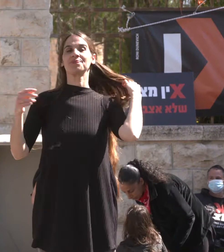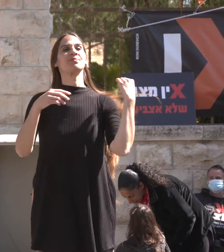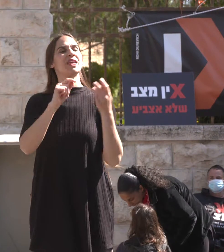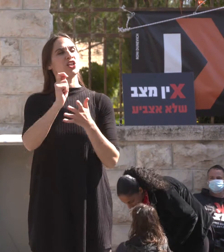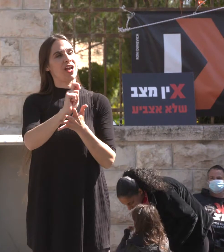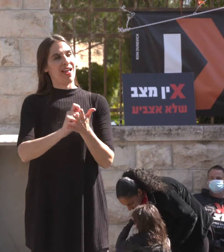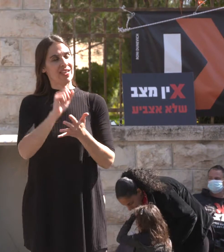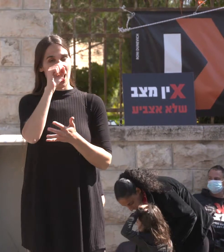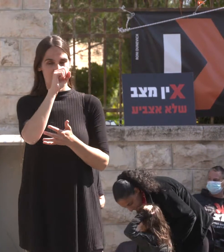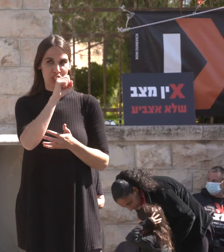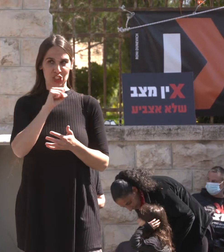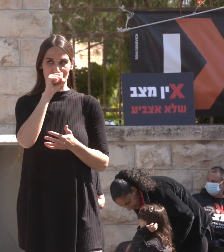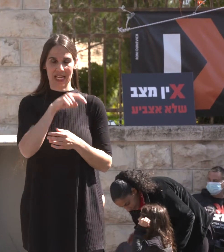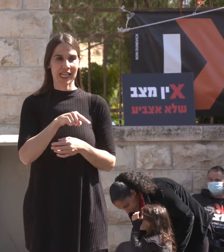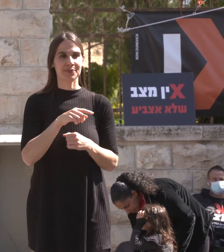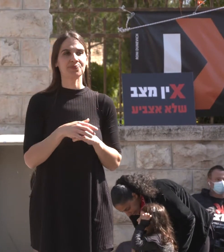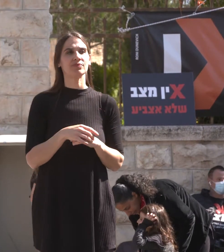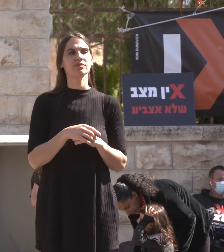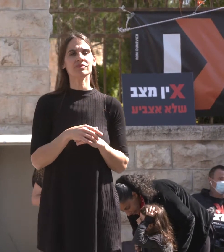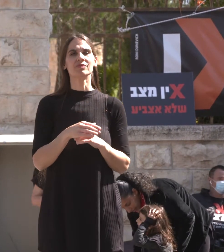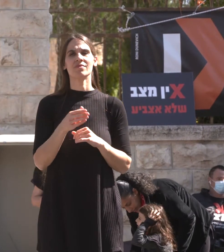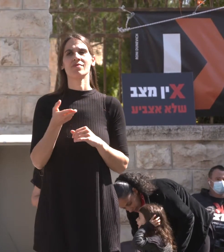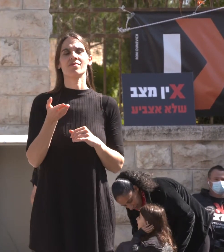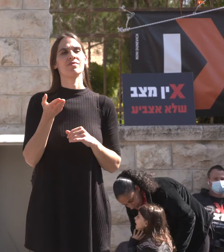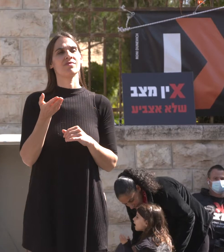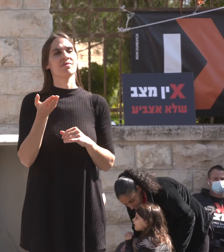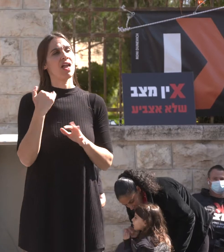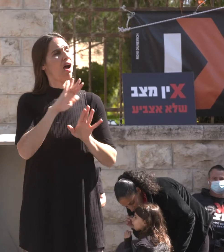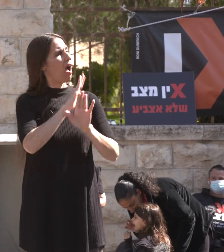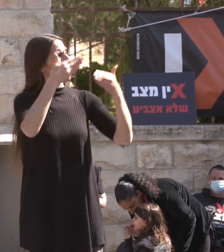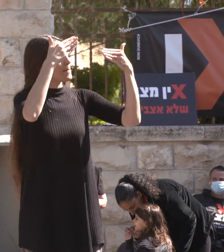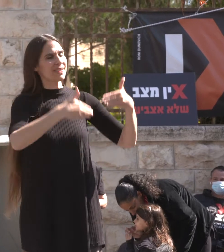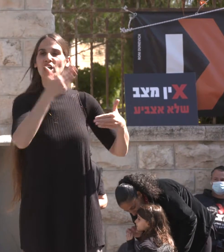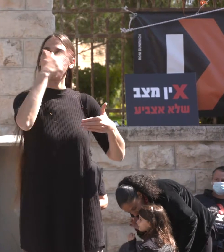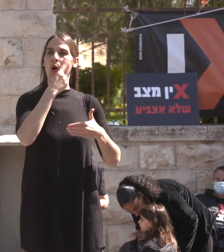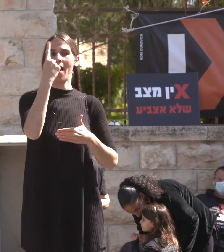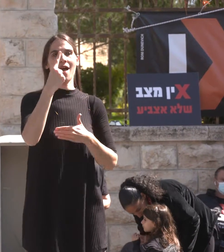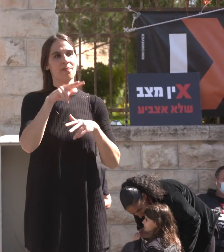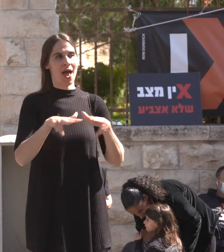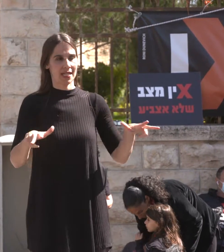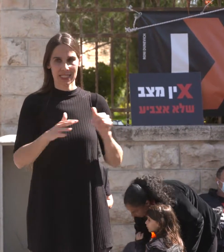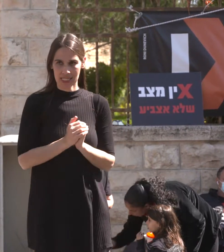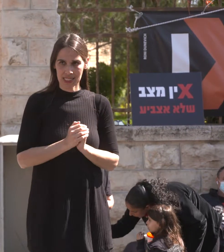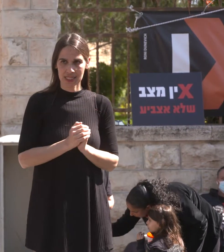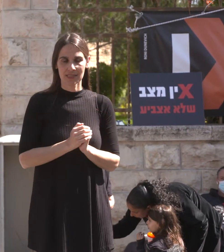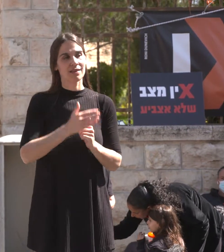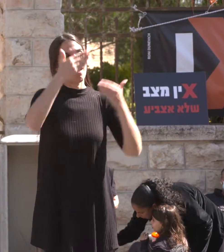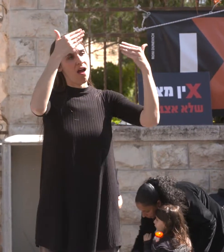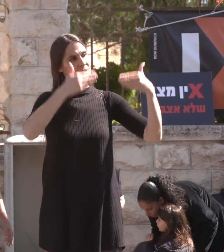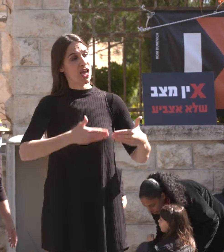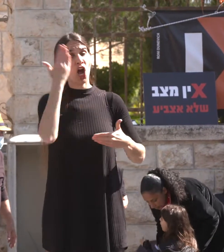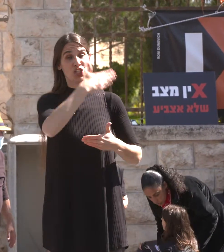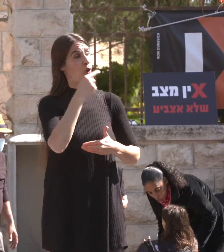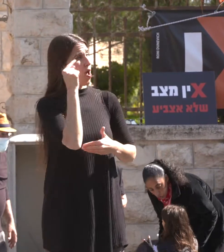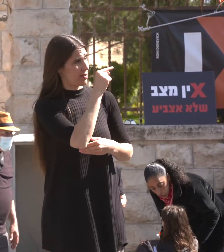כשכתבתי את השיר הזה, היה רק מסך שחור אחד בארץ. המסך השחור